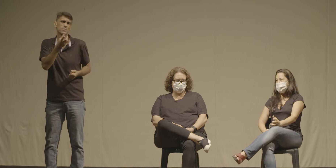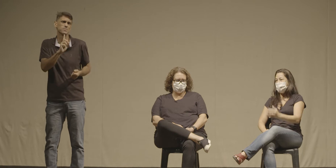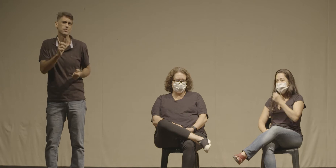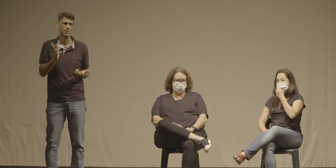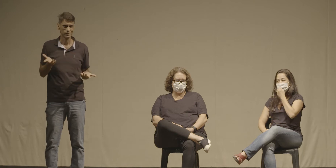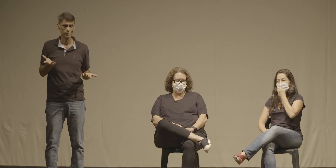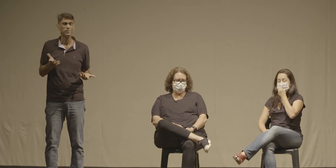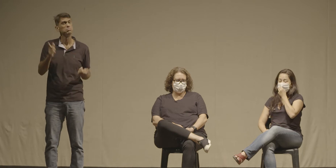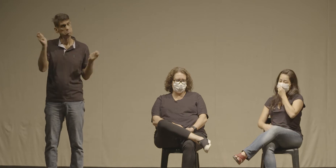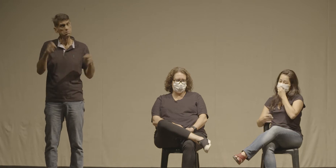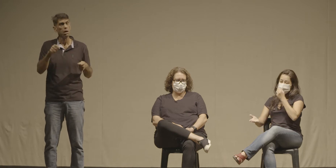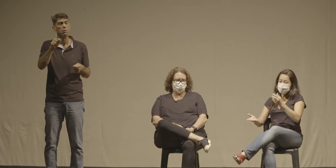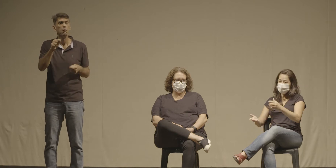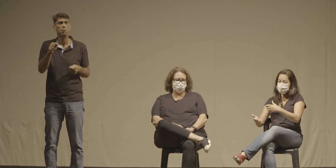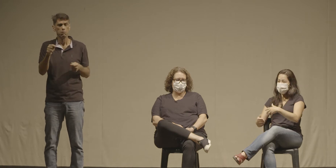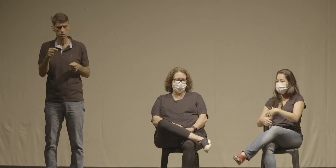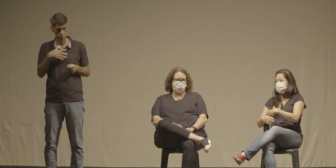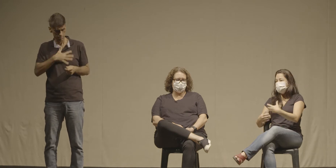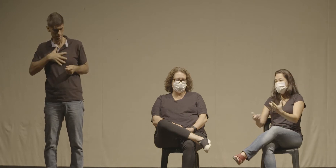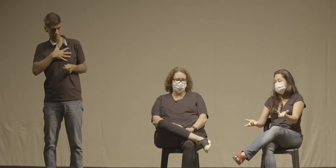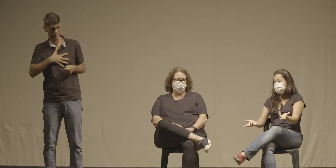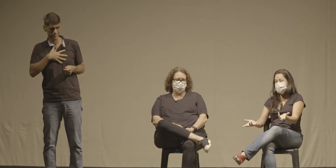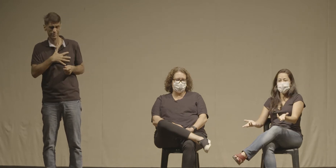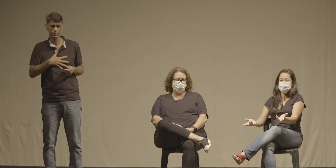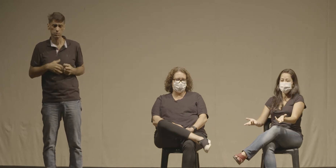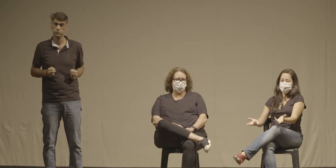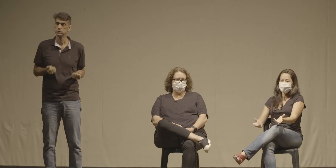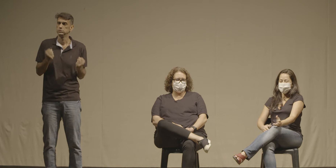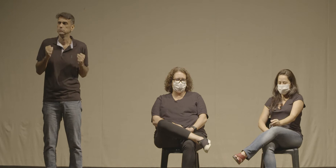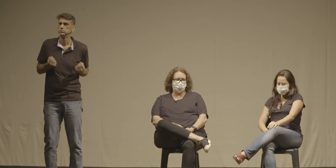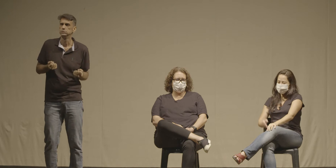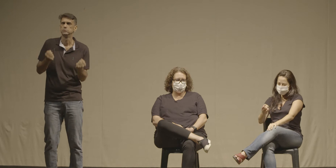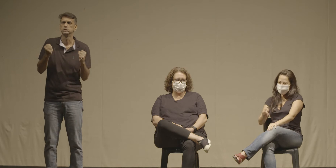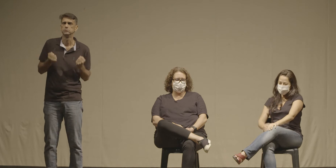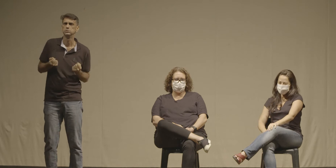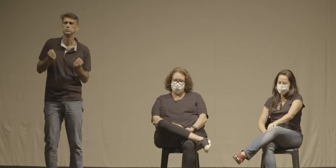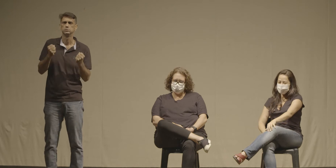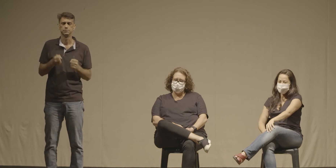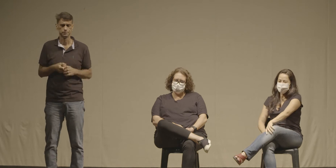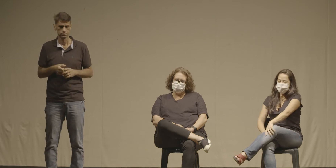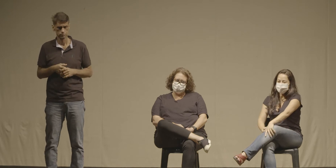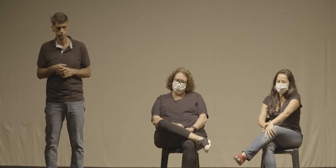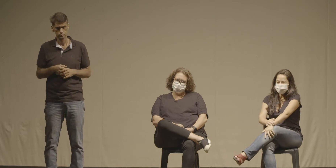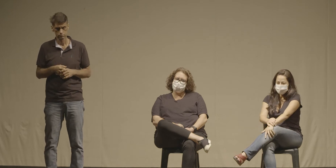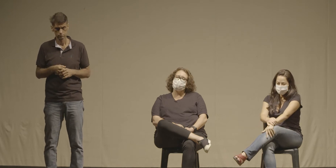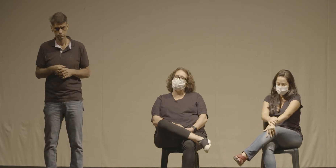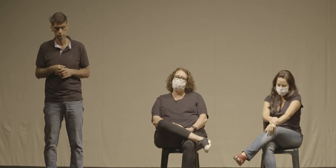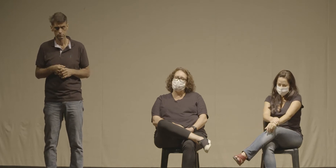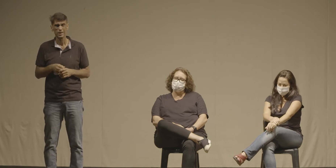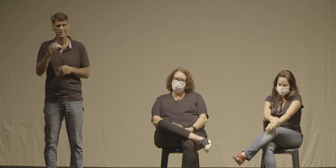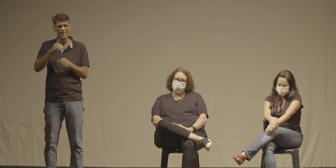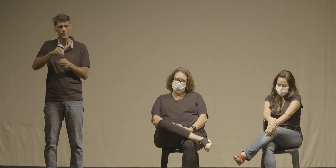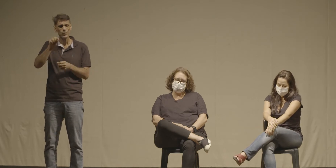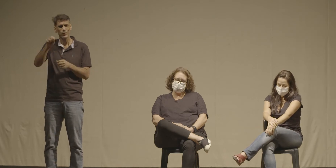para ser algo que poderia ser, em vez de prazeroso, um grande estresse. Pode... Dentro de Mulheres à